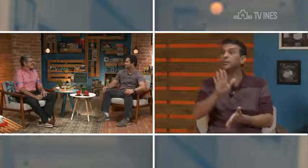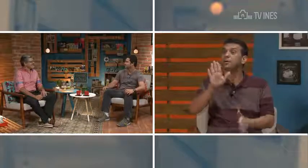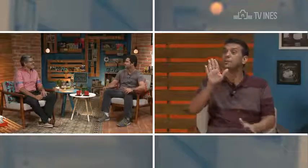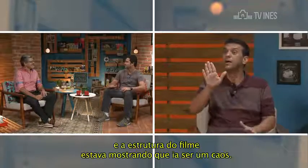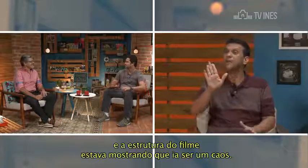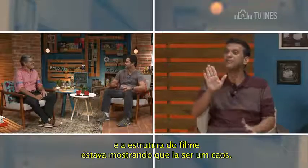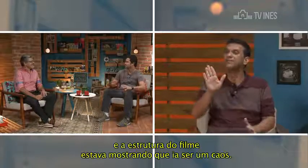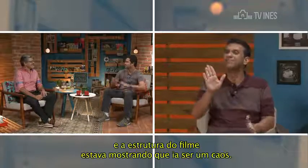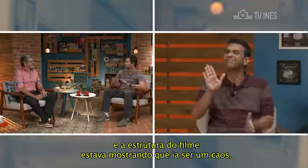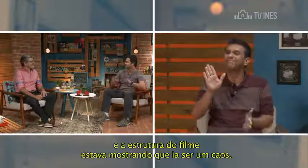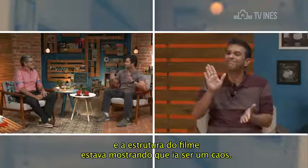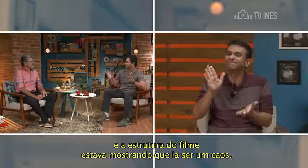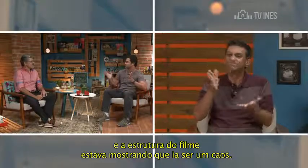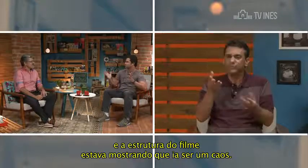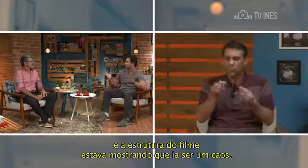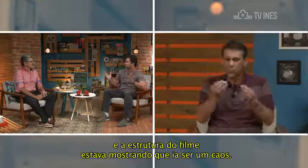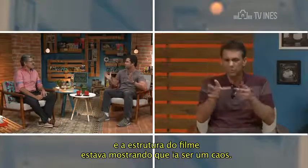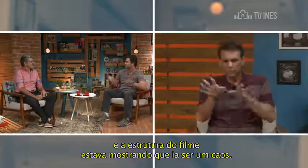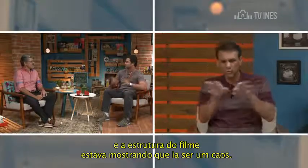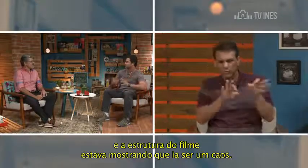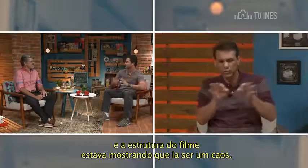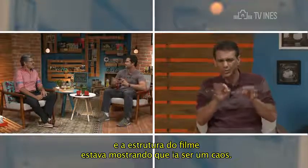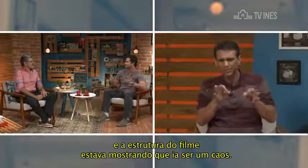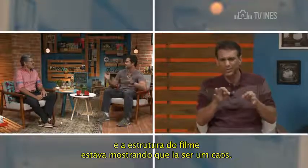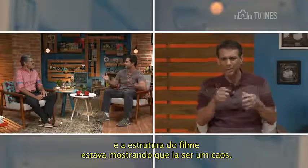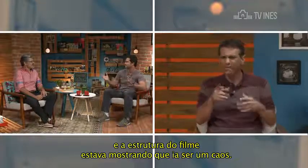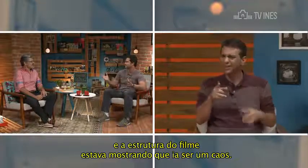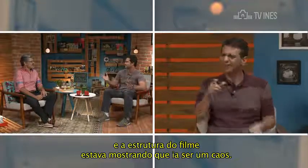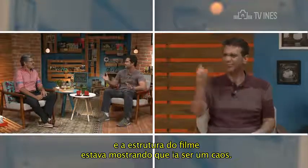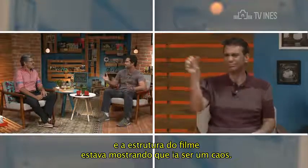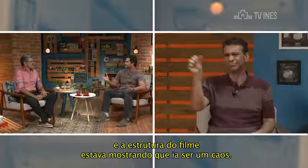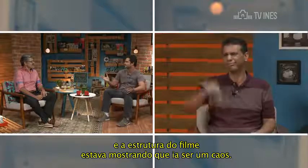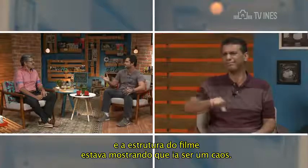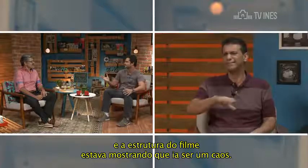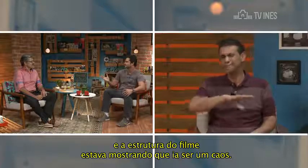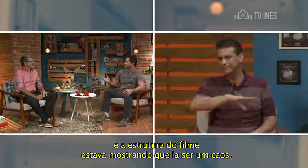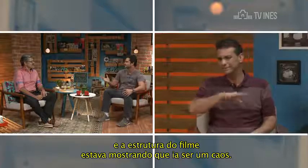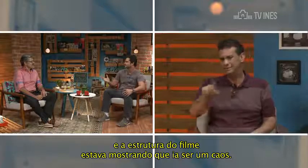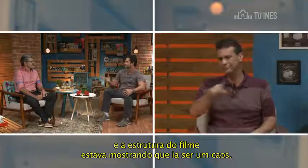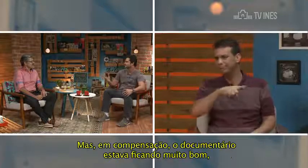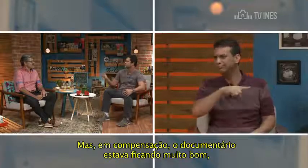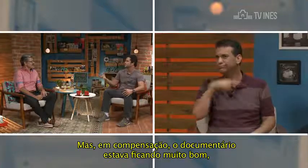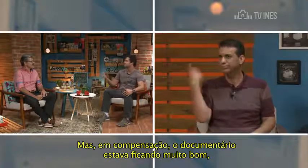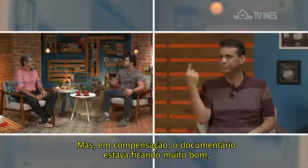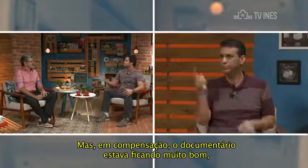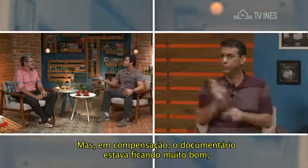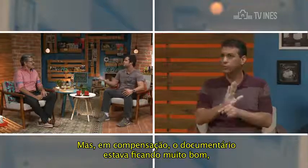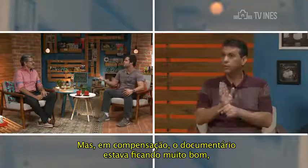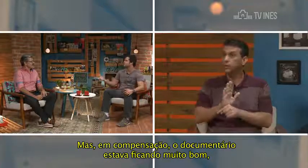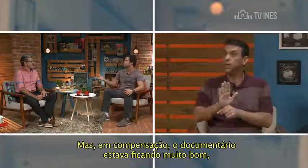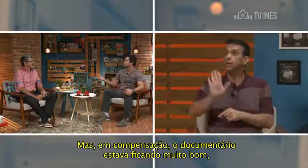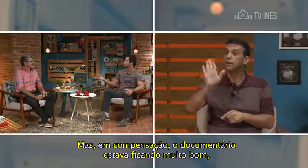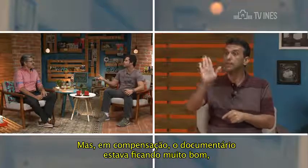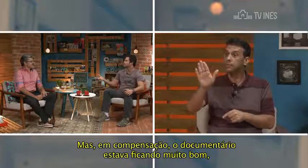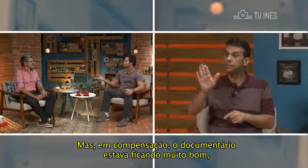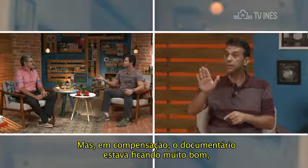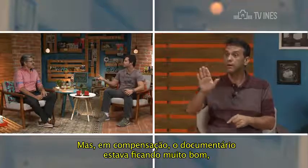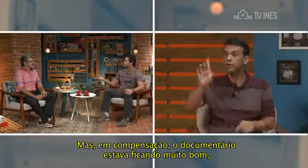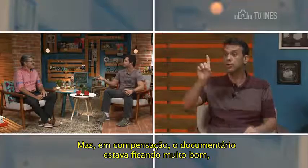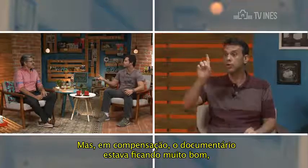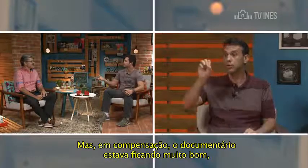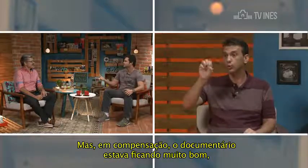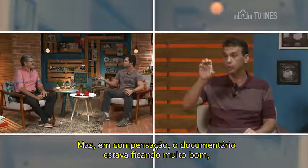E o filme estava, né, a estrutura do filme estava mostrando que ia ser um caos, o filme. Mas em compensação o documentário estava ficando muito